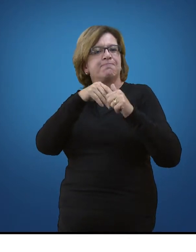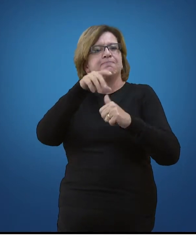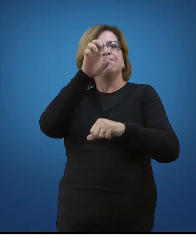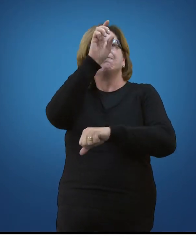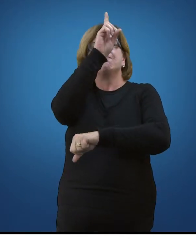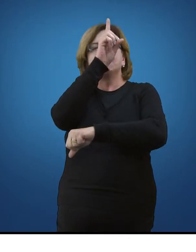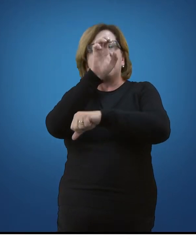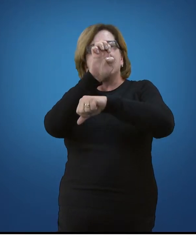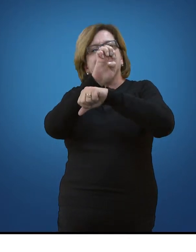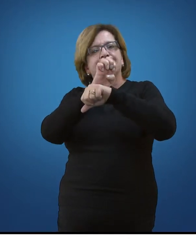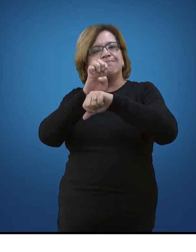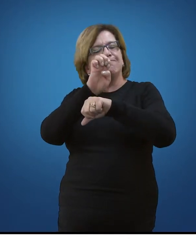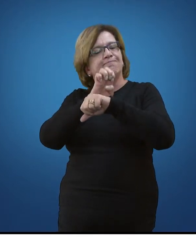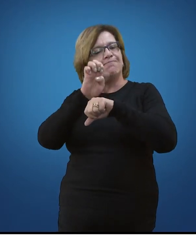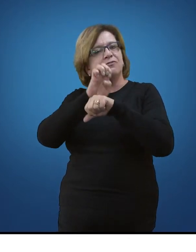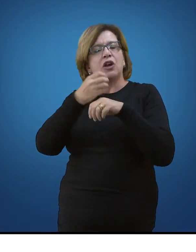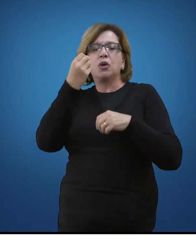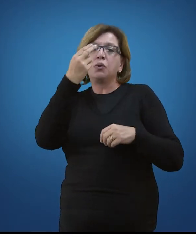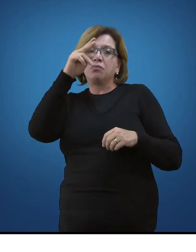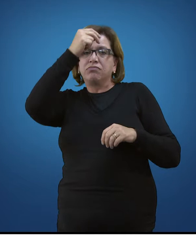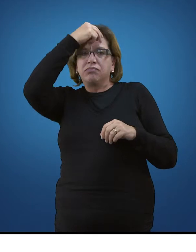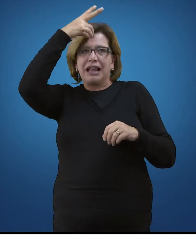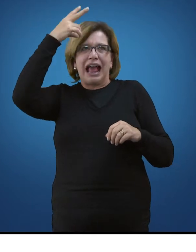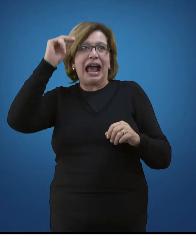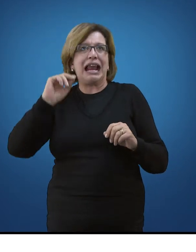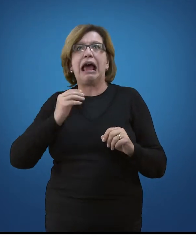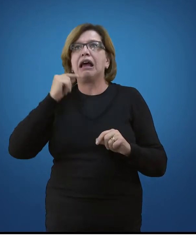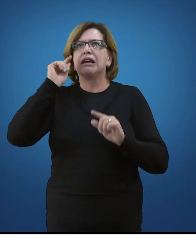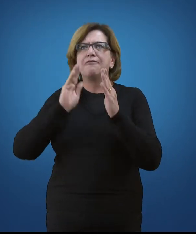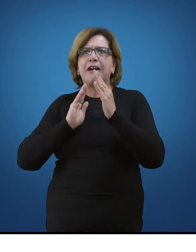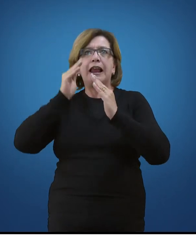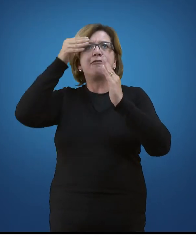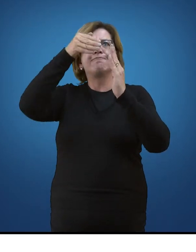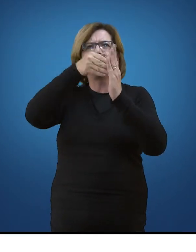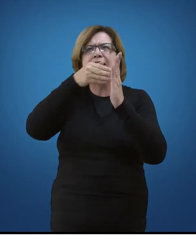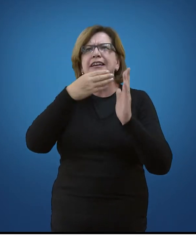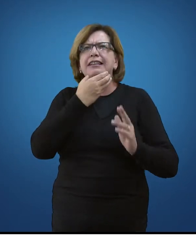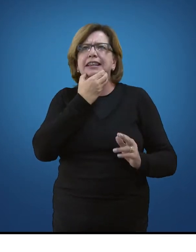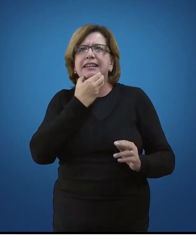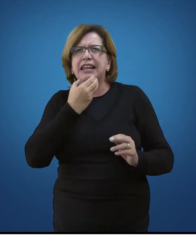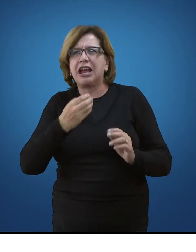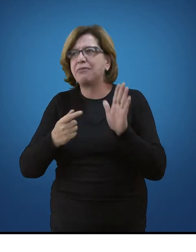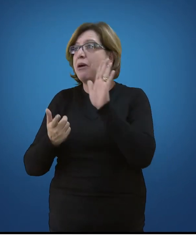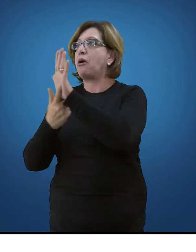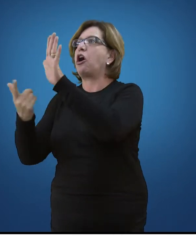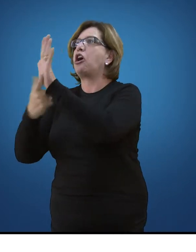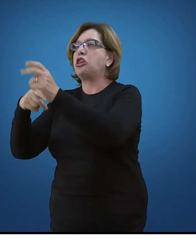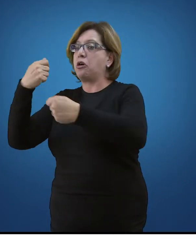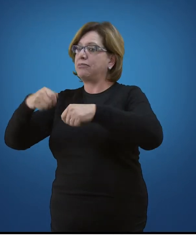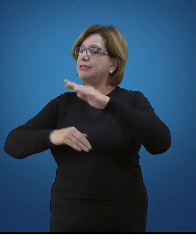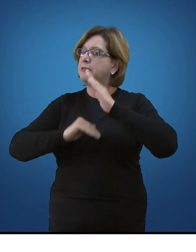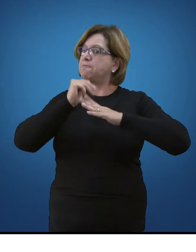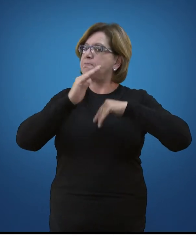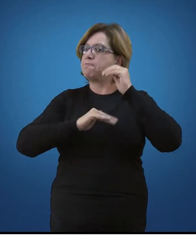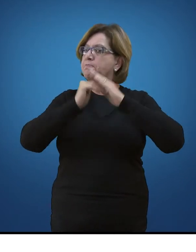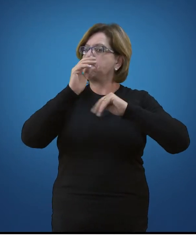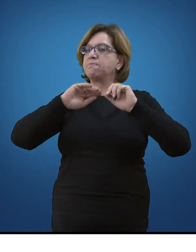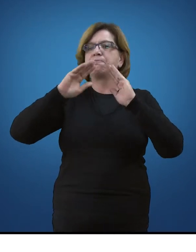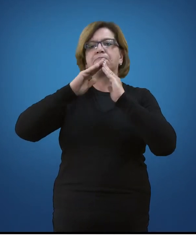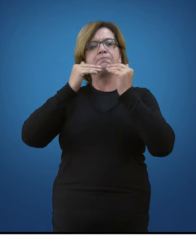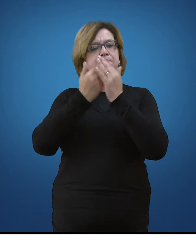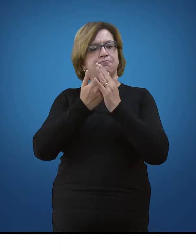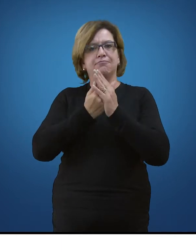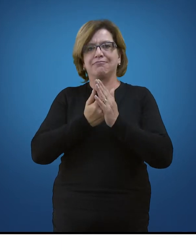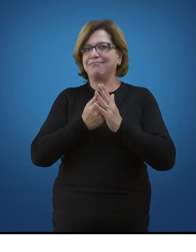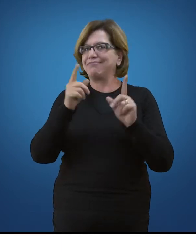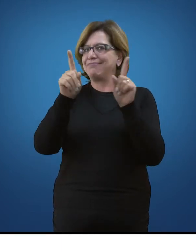ao fim do ano para demonstrar que a minha instituição precisa de uma reforma mais ampla. Nós